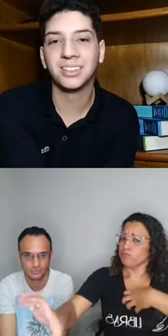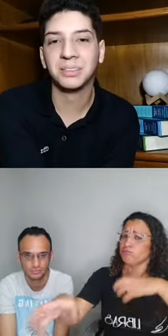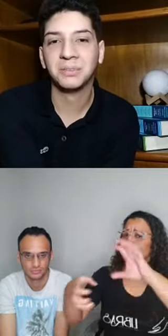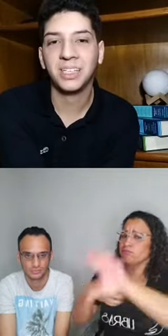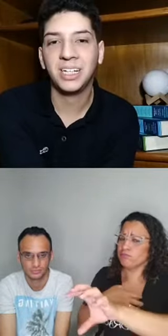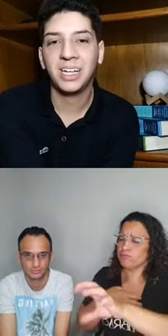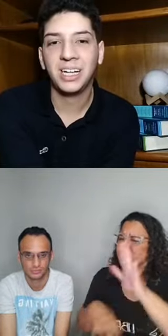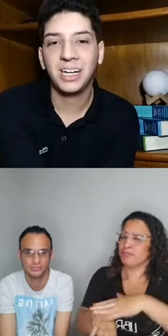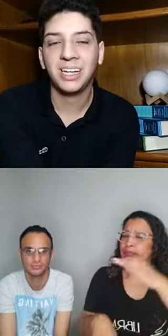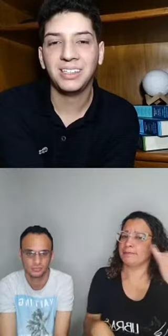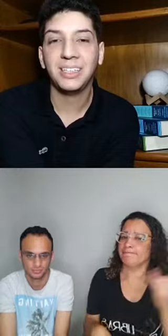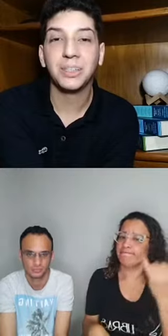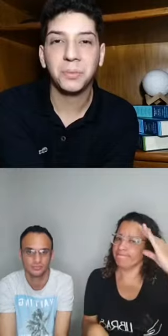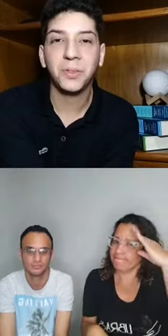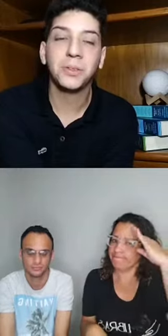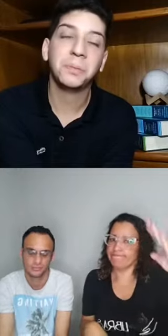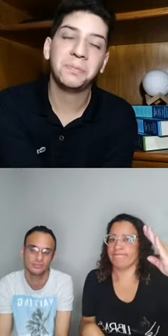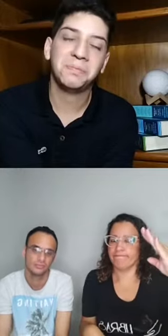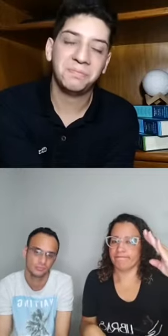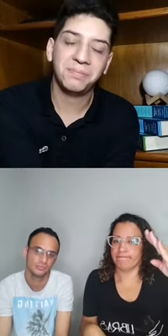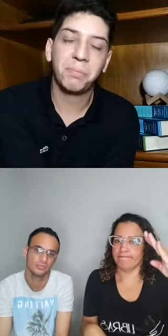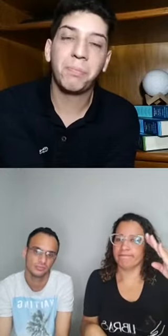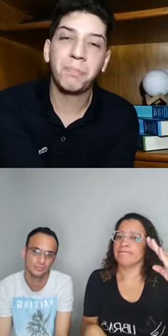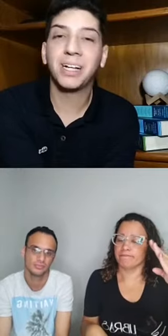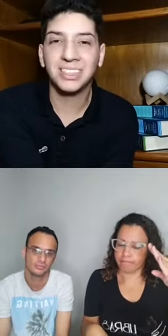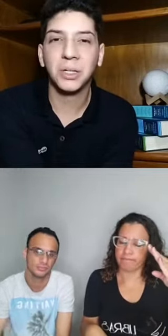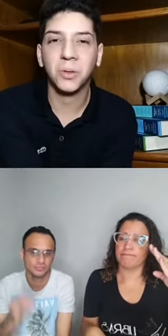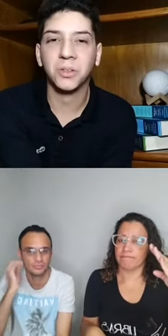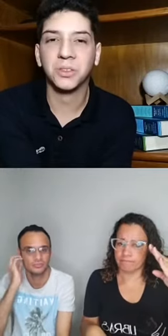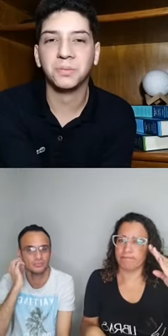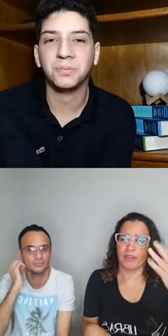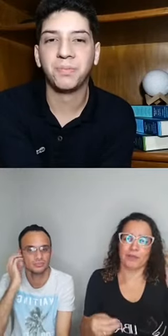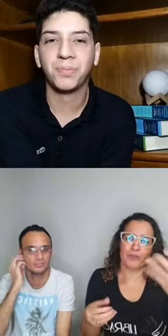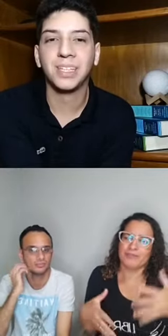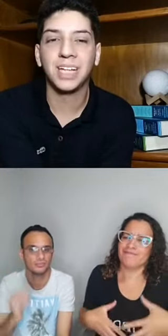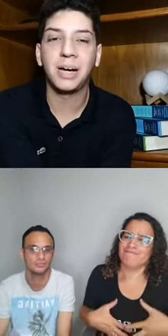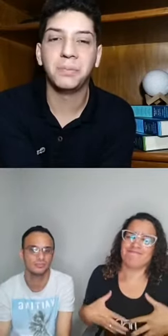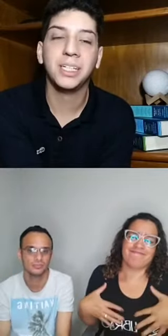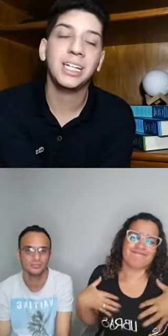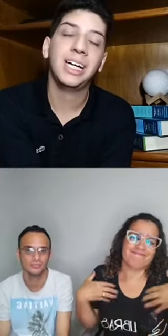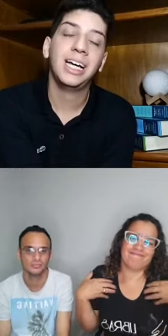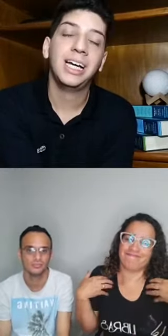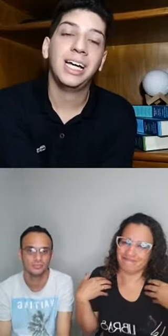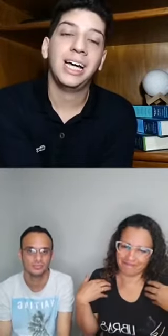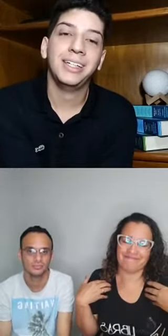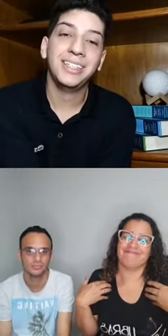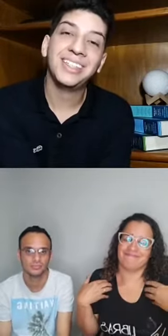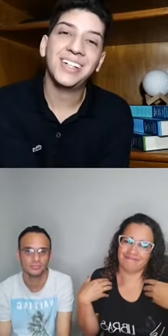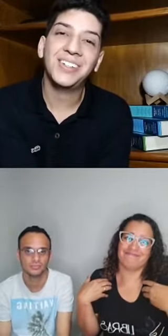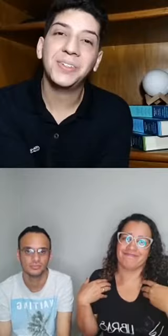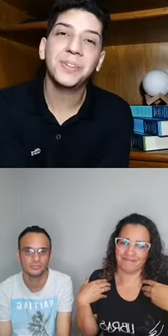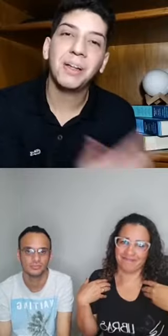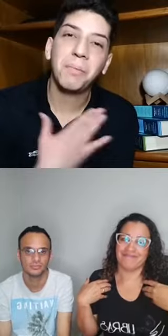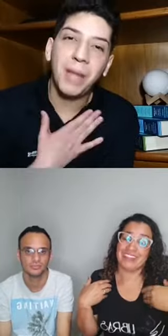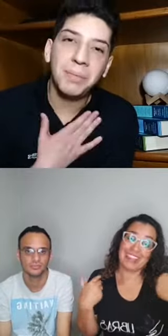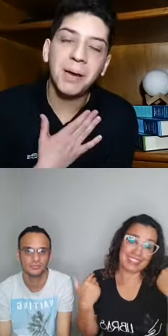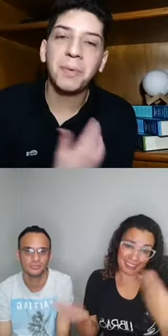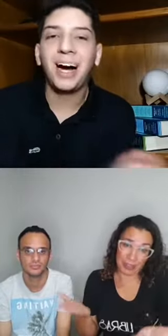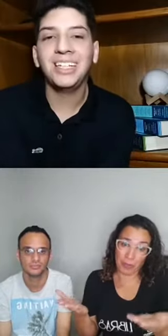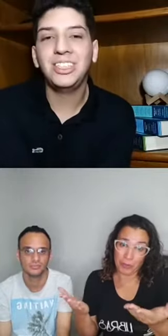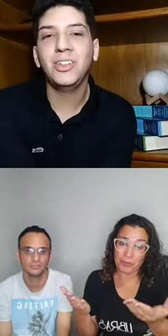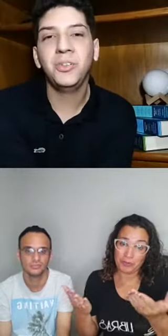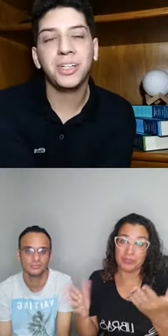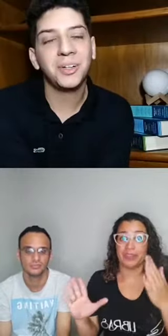mais. Isso é muito prazeroso, sabe? Então, da